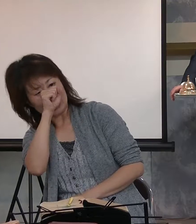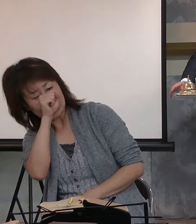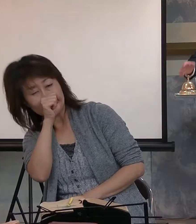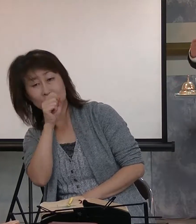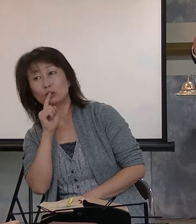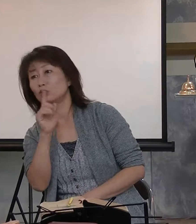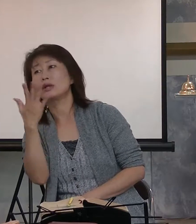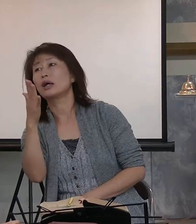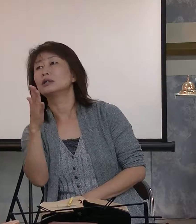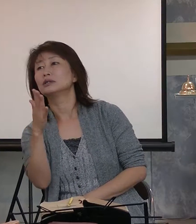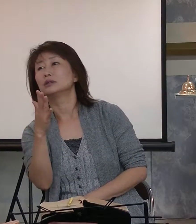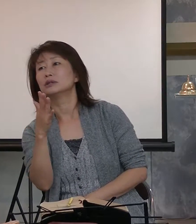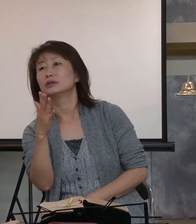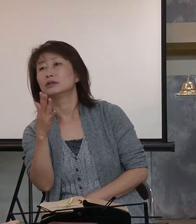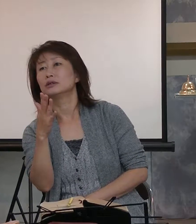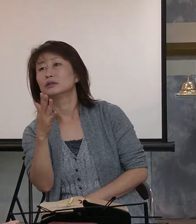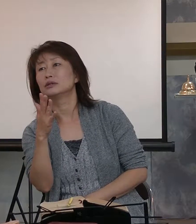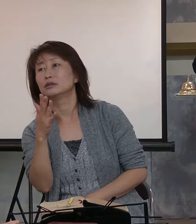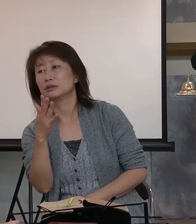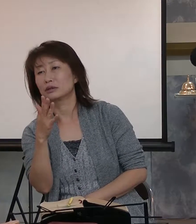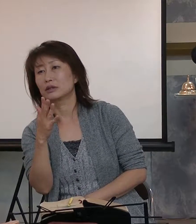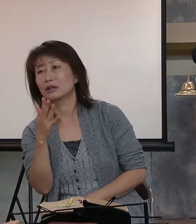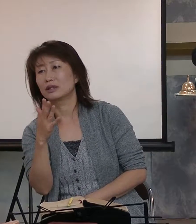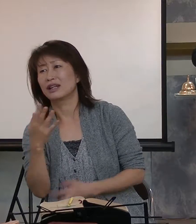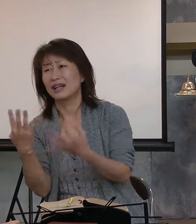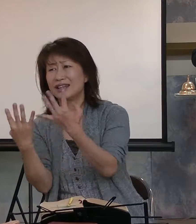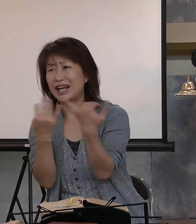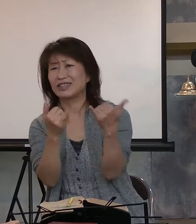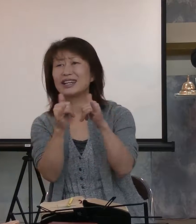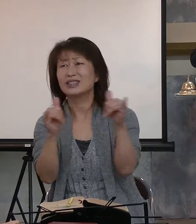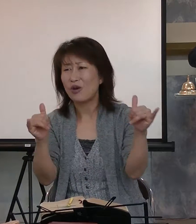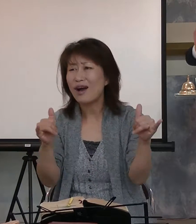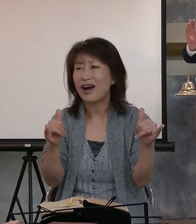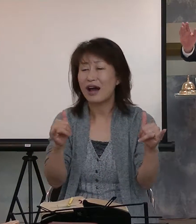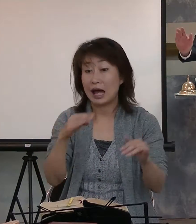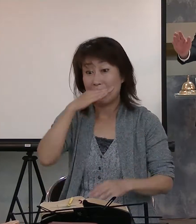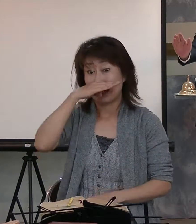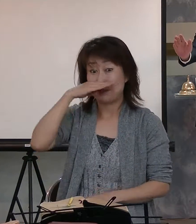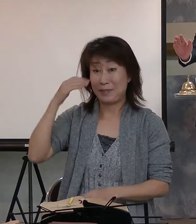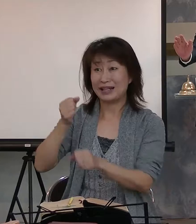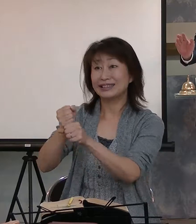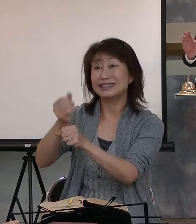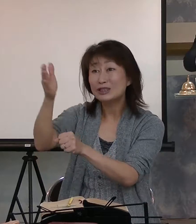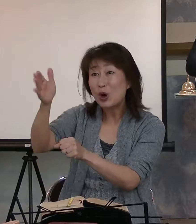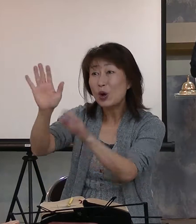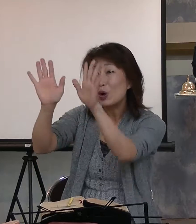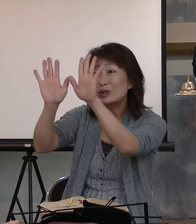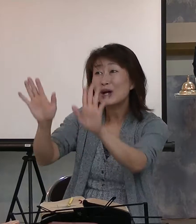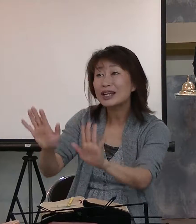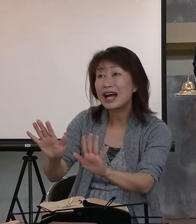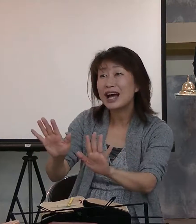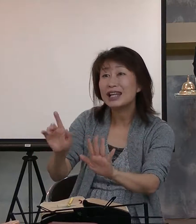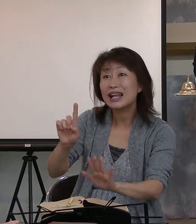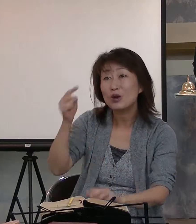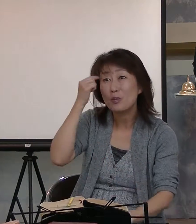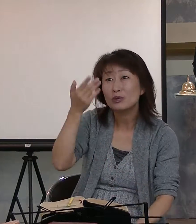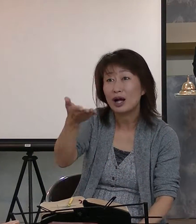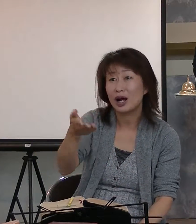たくさんの方々が立派な信仰って良いことをする人だろう、